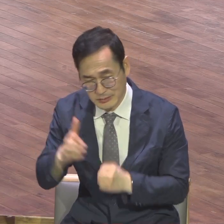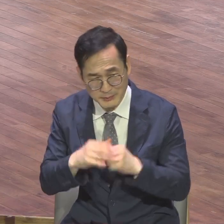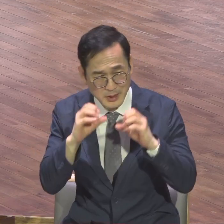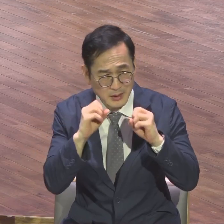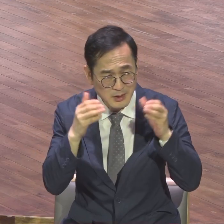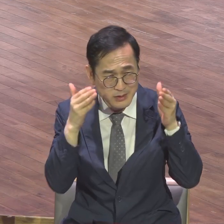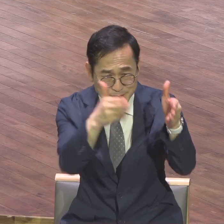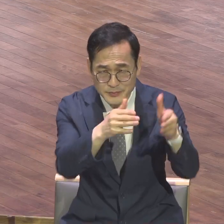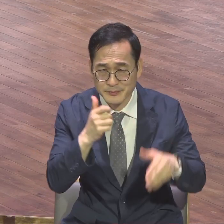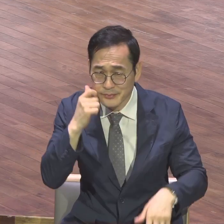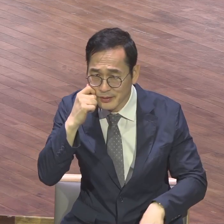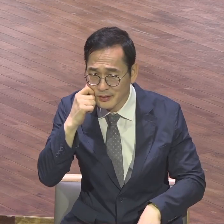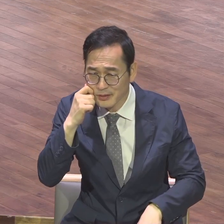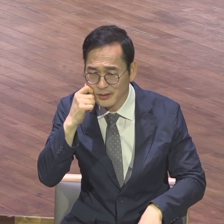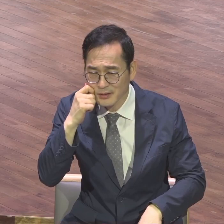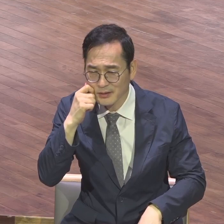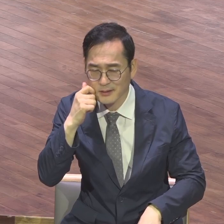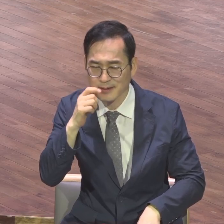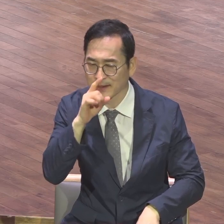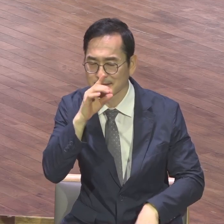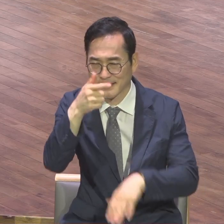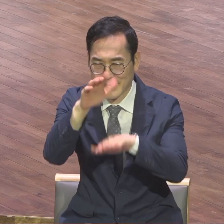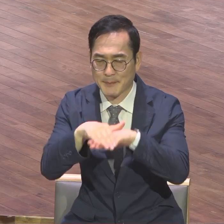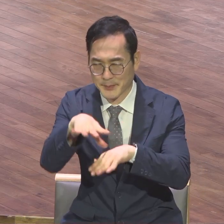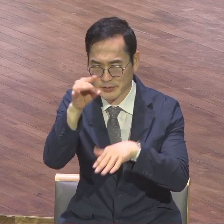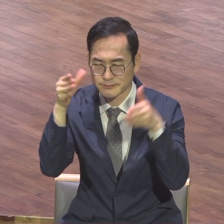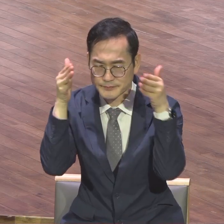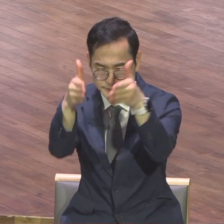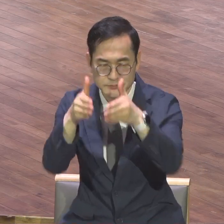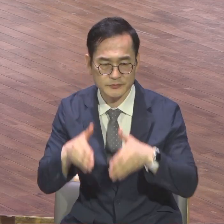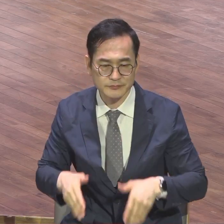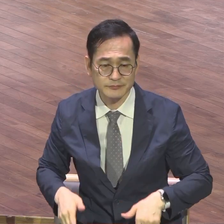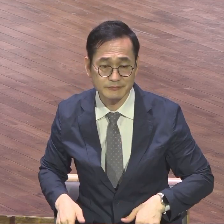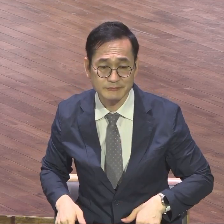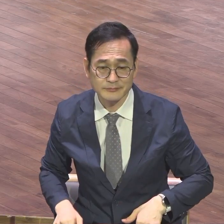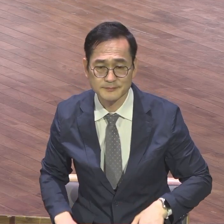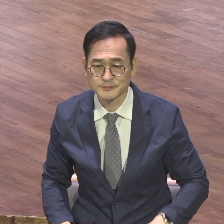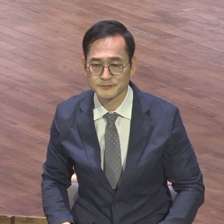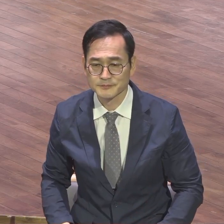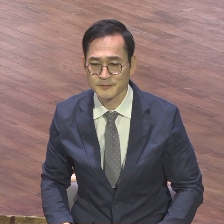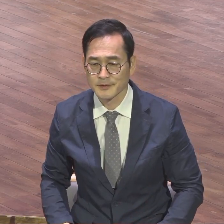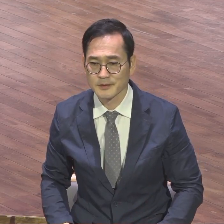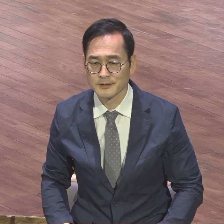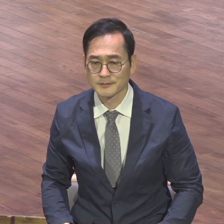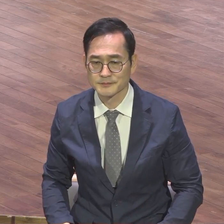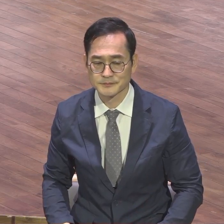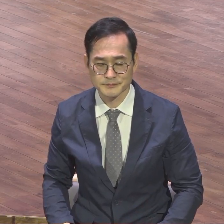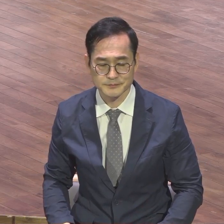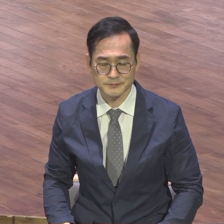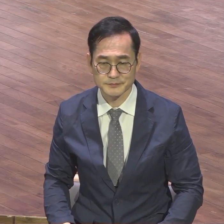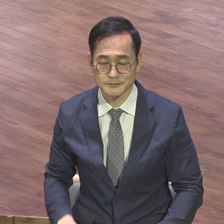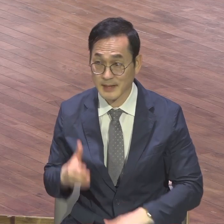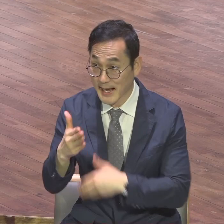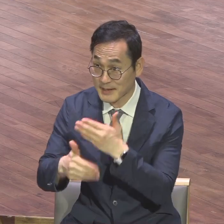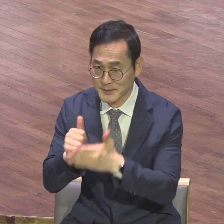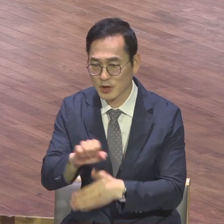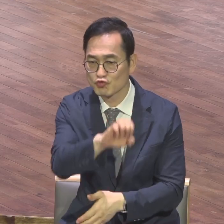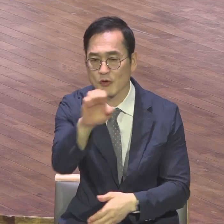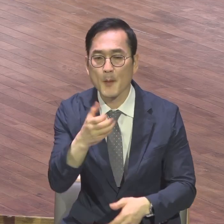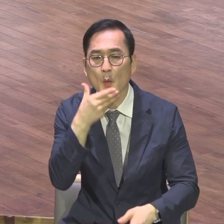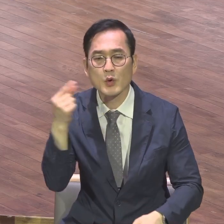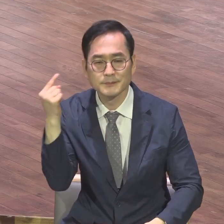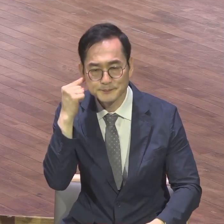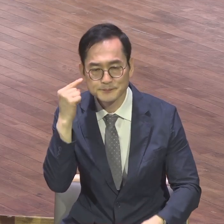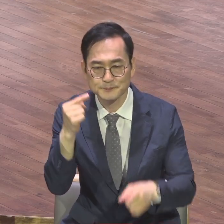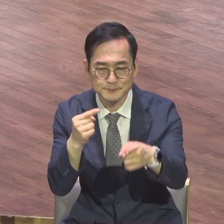살아지겠냐고요. 자, 지난 시간 말씀을 통해 우리는요, 하나님께서 유럽 복음화의 새로운